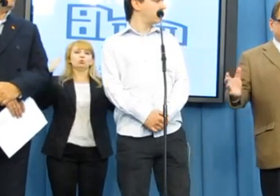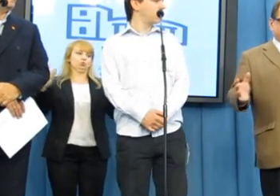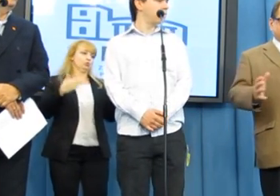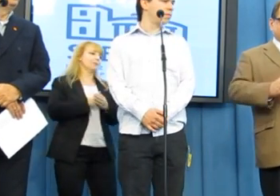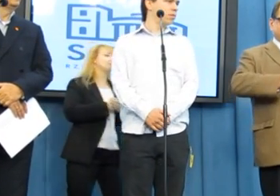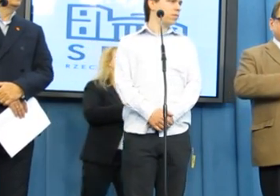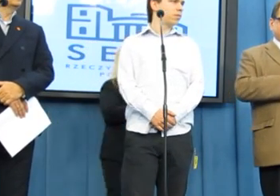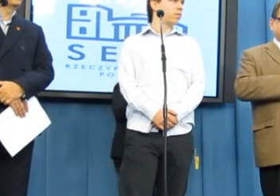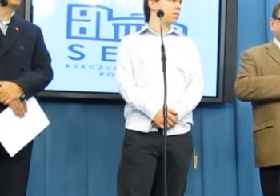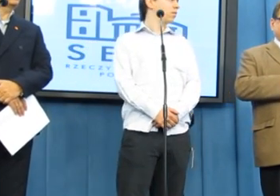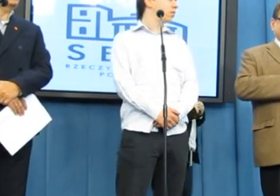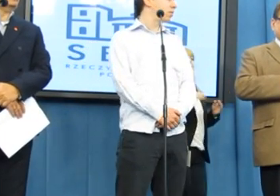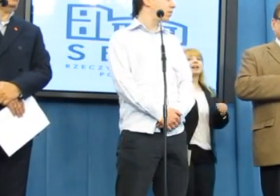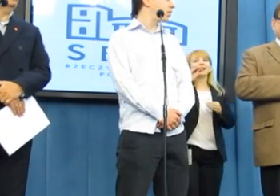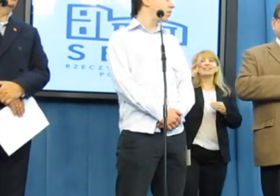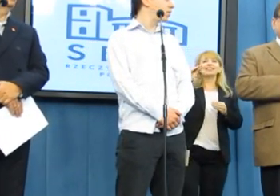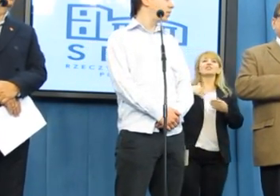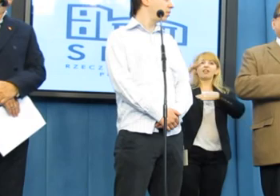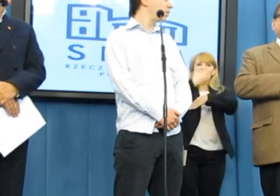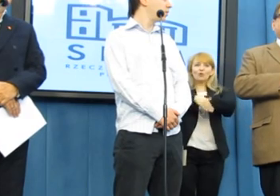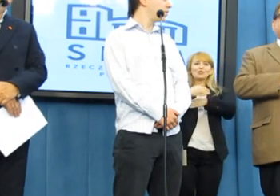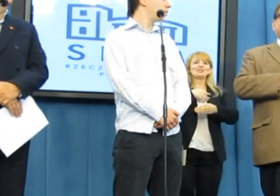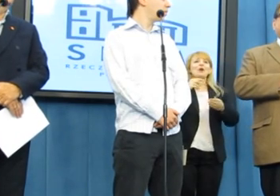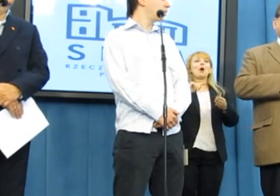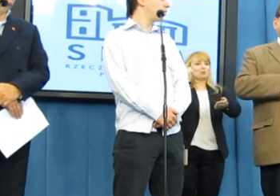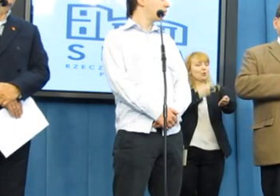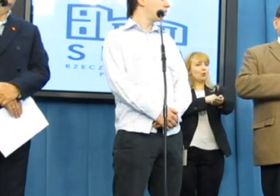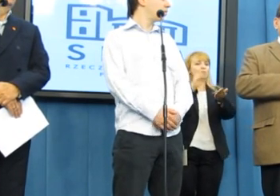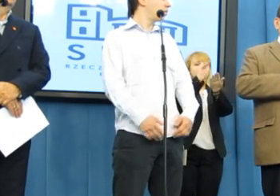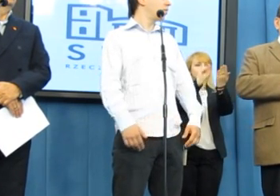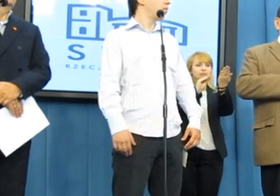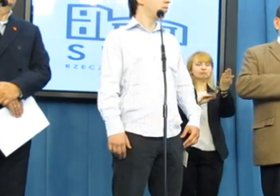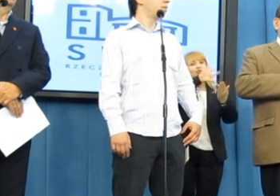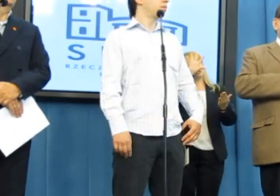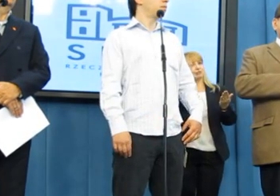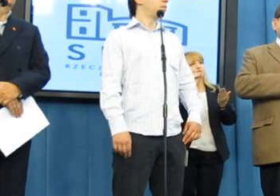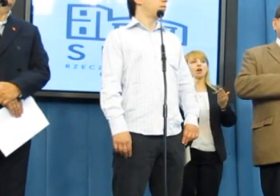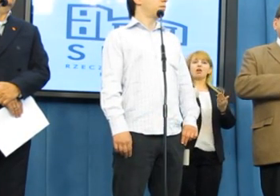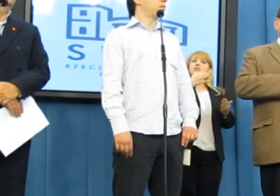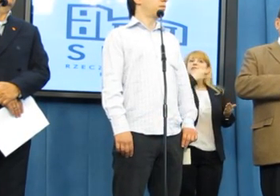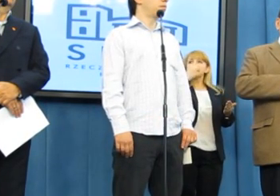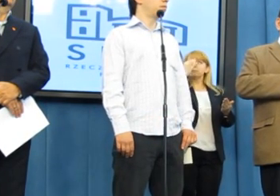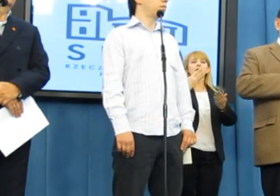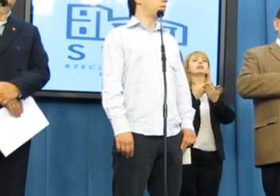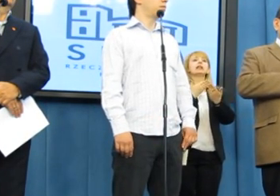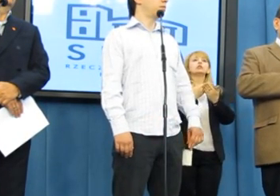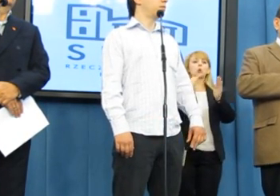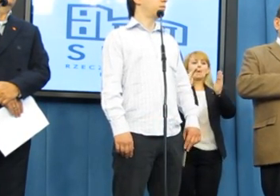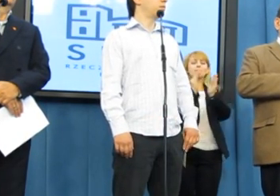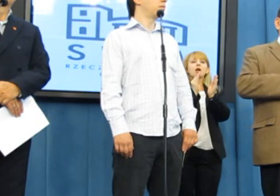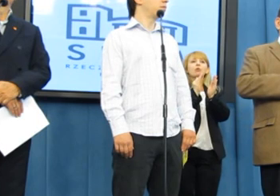Państwo, na koniec ja w piśmie do pana prokuratora Andrzeja Szeremeta również zapytam go, dlaczego w tak małej